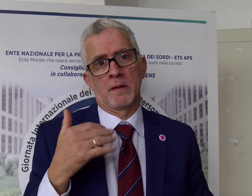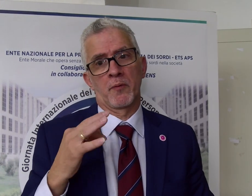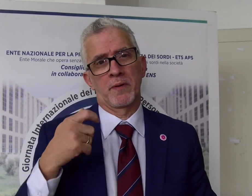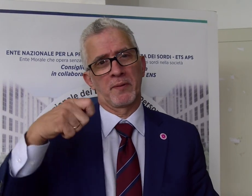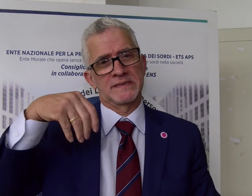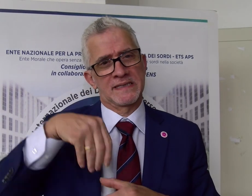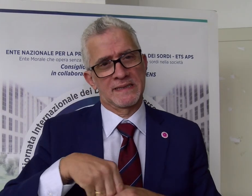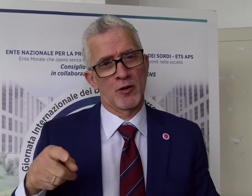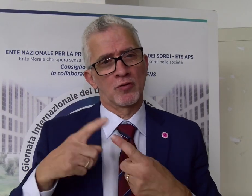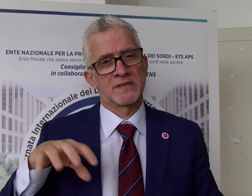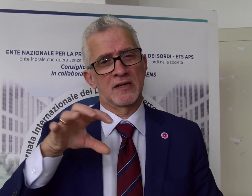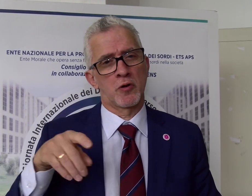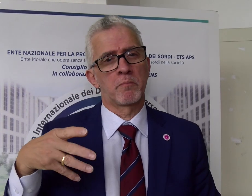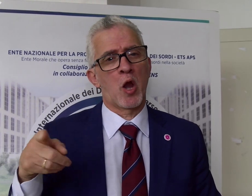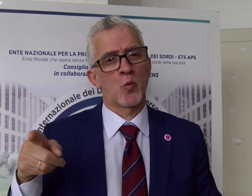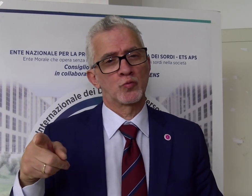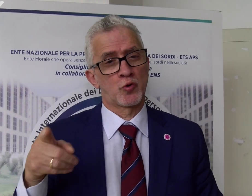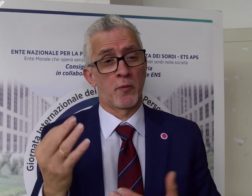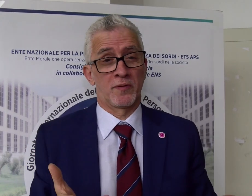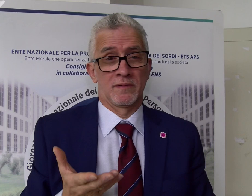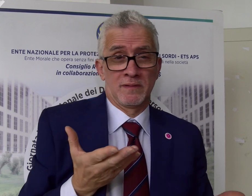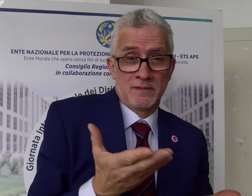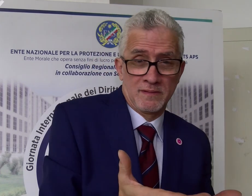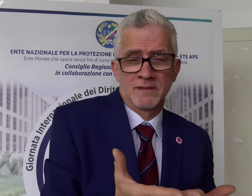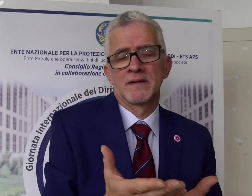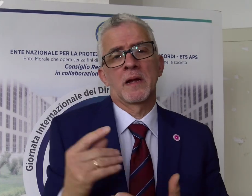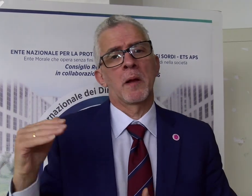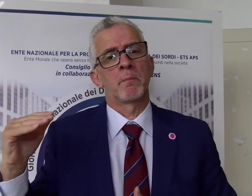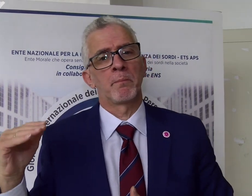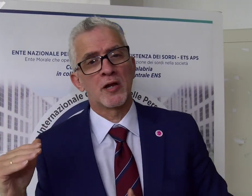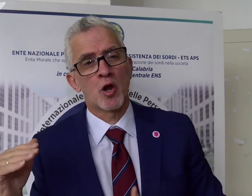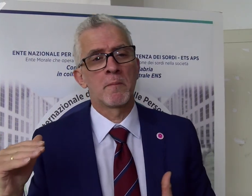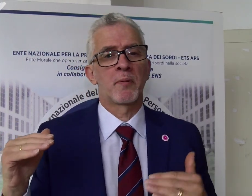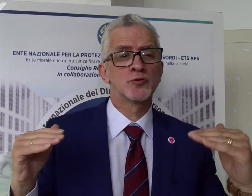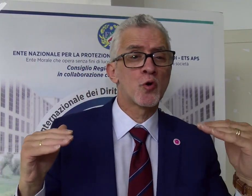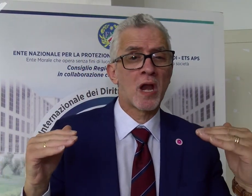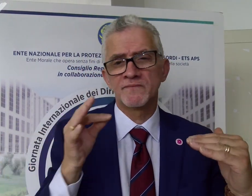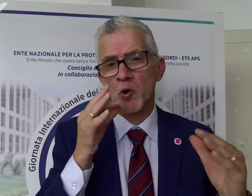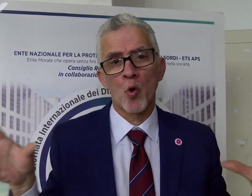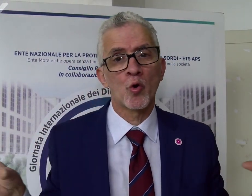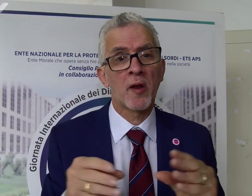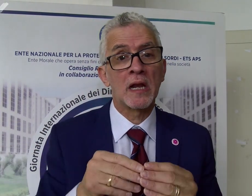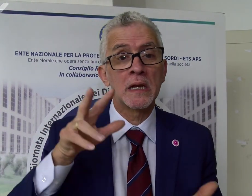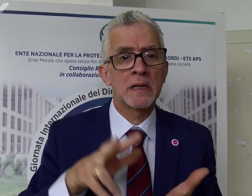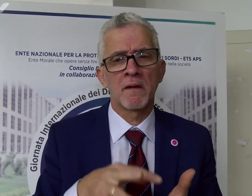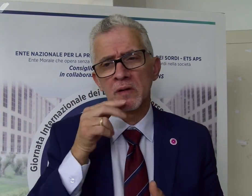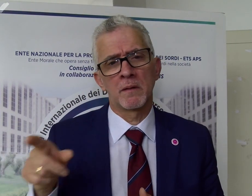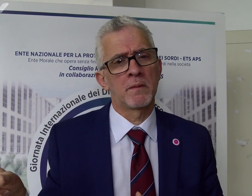le istituzioni regionali calabresi nonché il Consiglio regionale della Calabria tutto sia nelle sue forze politiche di